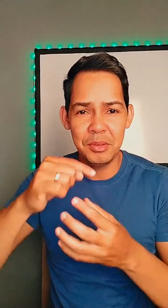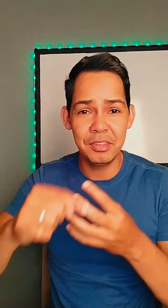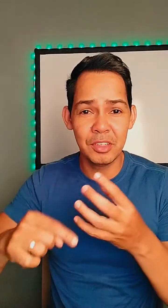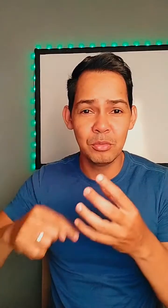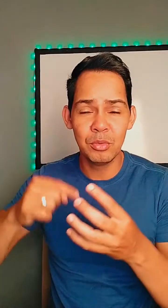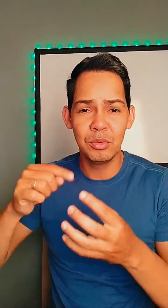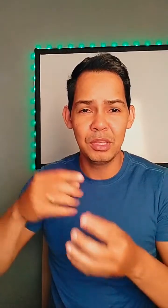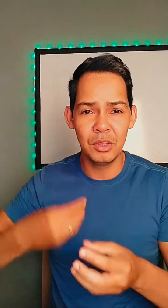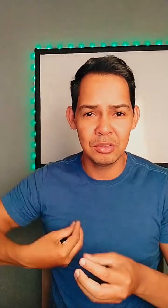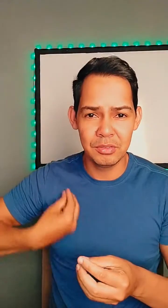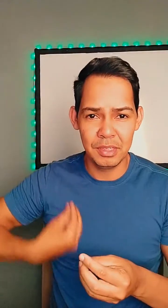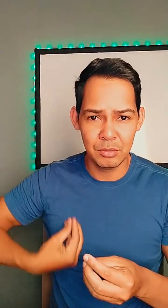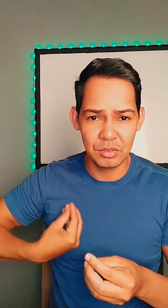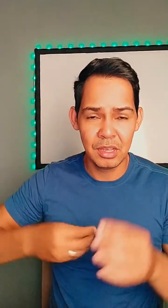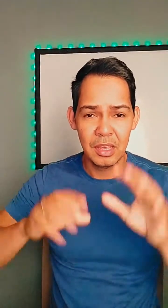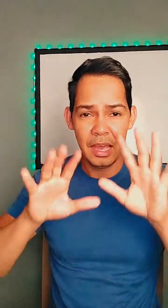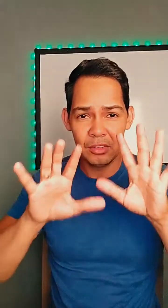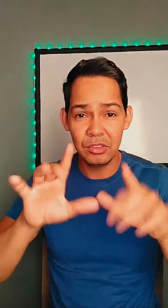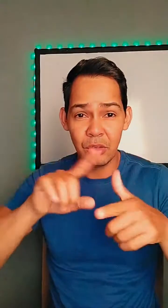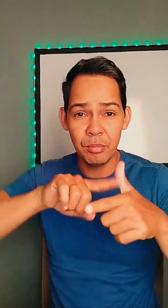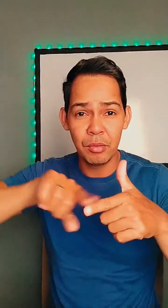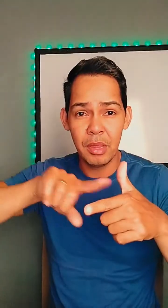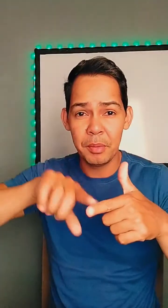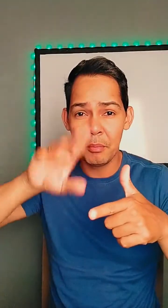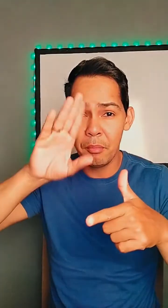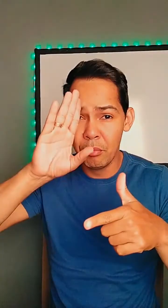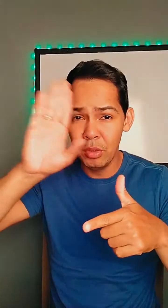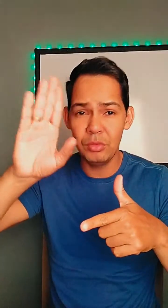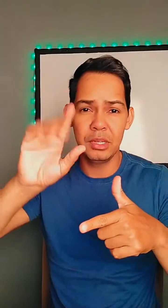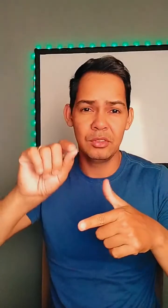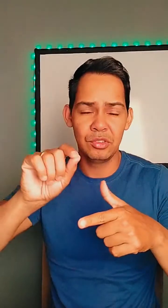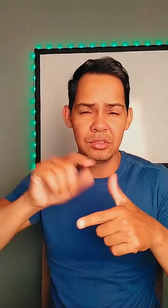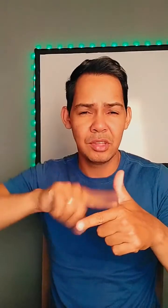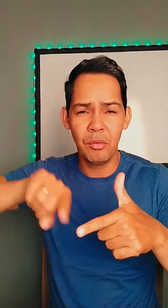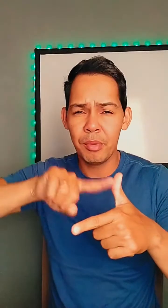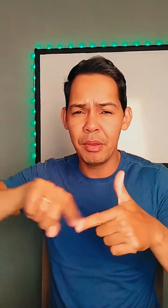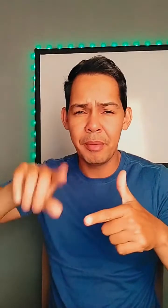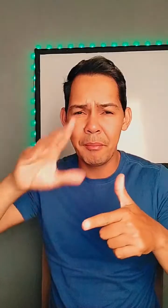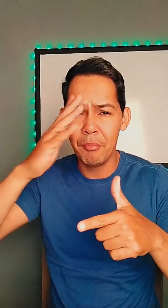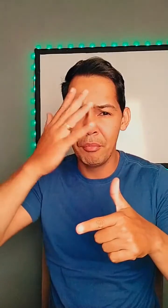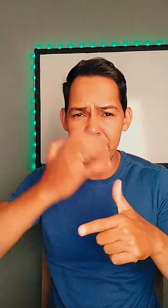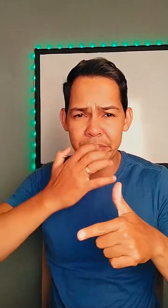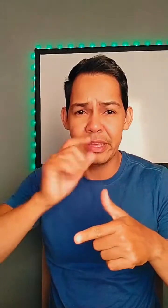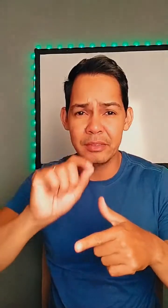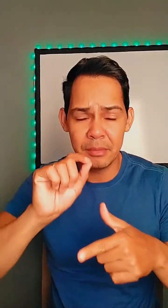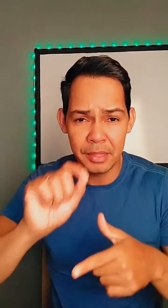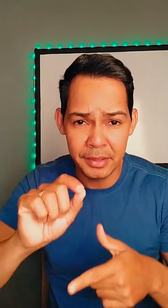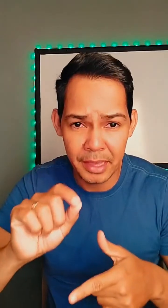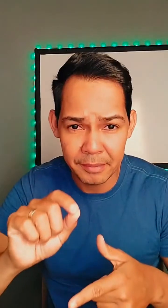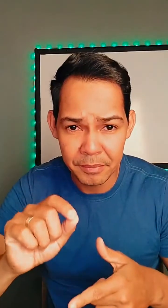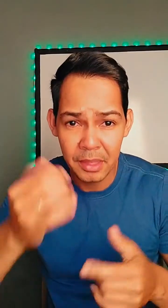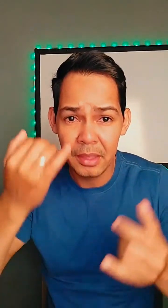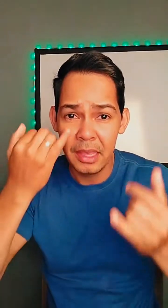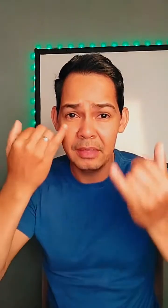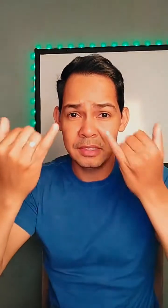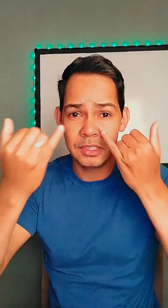No mundo em que nós vivemos, a gente tem um problema muito grande. Tem um problema muito sério. Sabe o que que é? Esse aqui, ó.